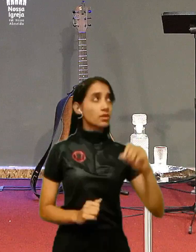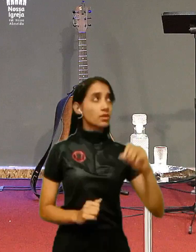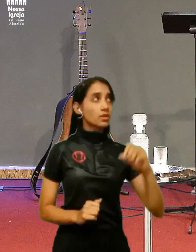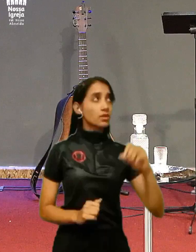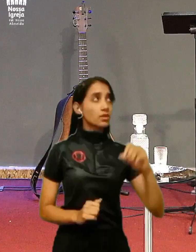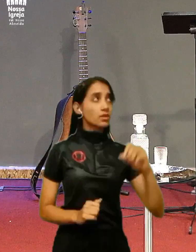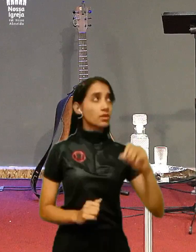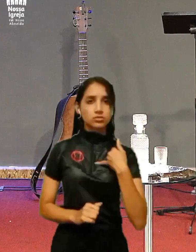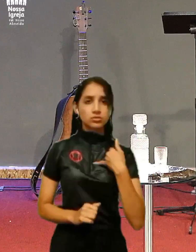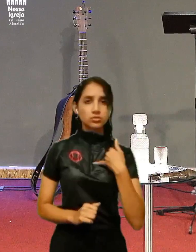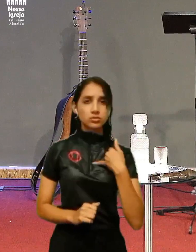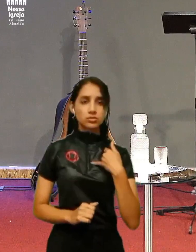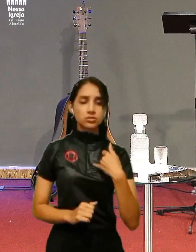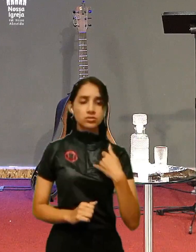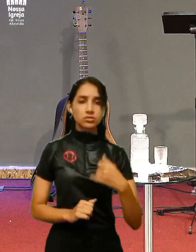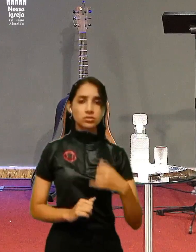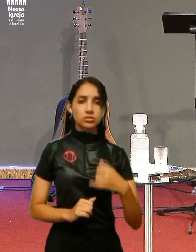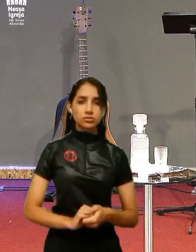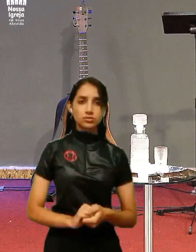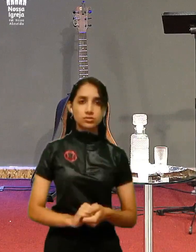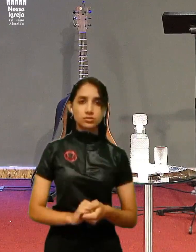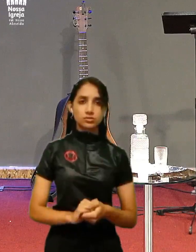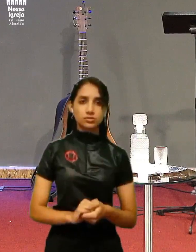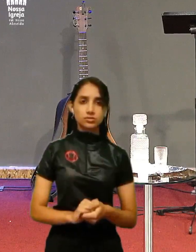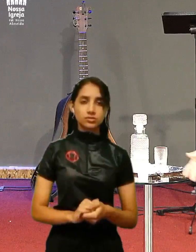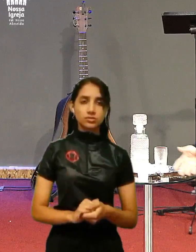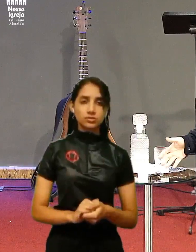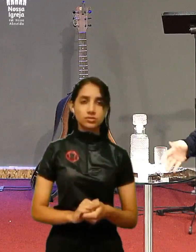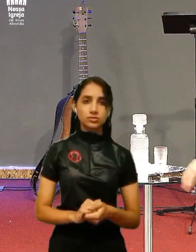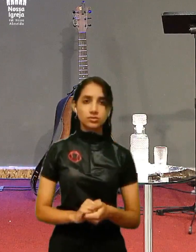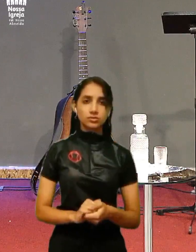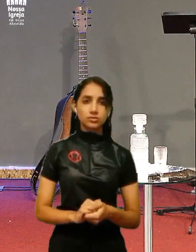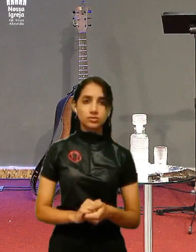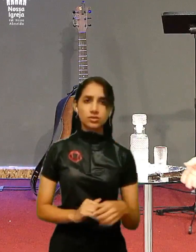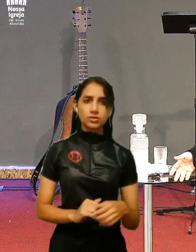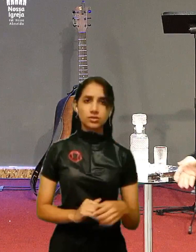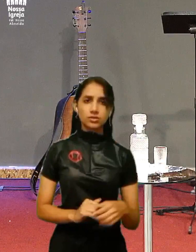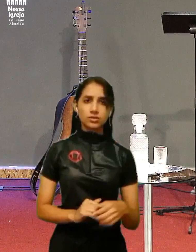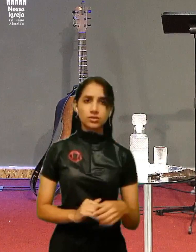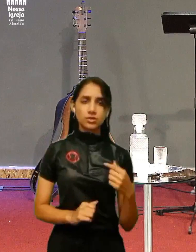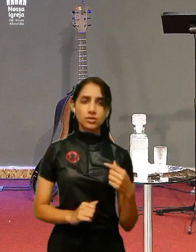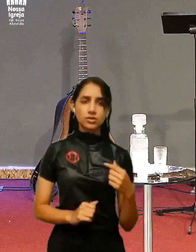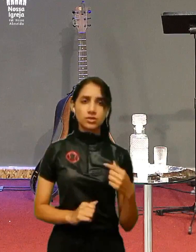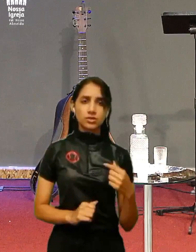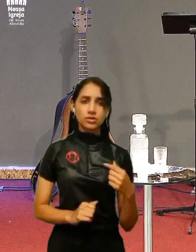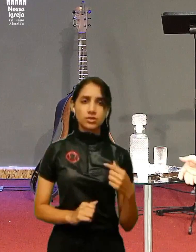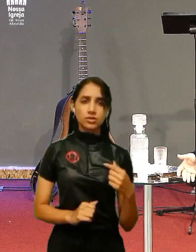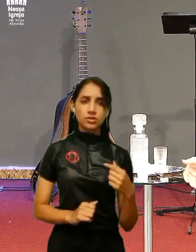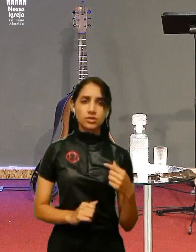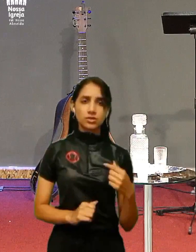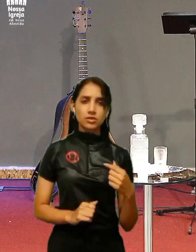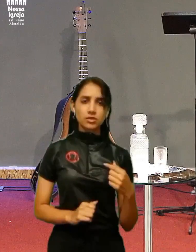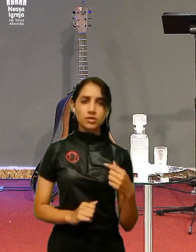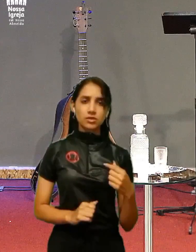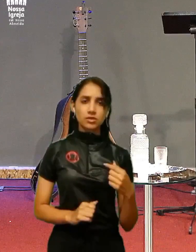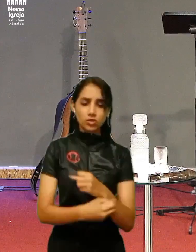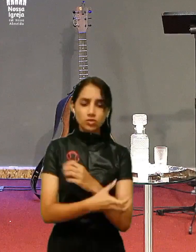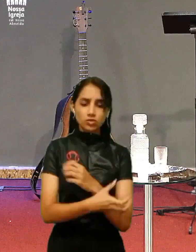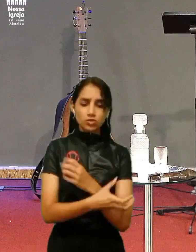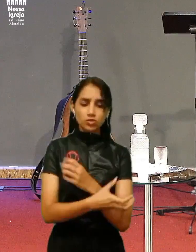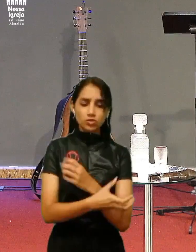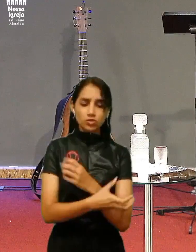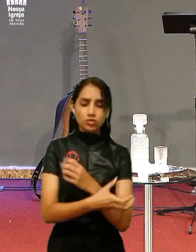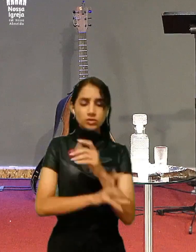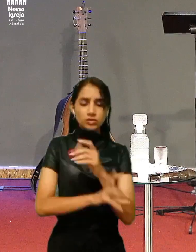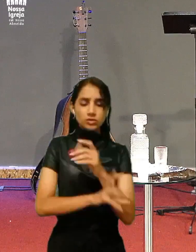ossos? E a resposta dele é: sei lá, eu não sei, Senhor. Tu sabes, uma